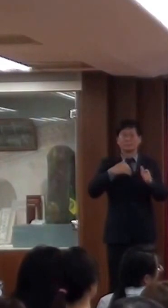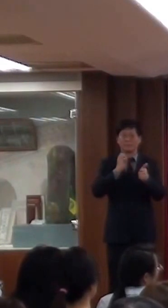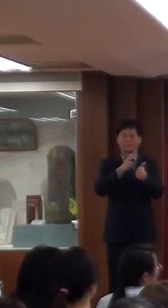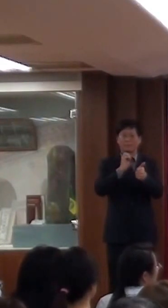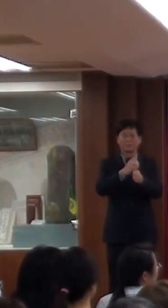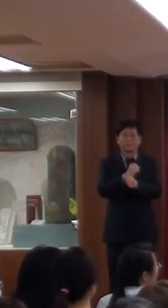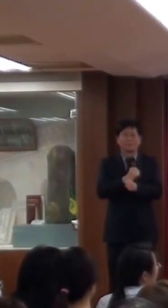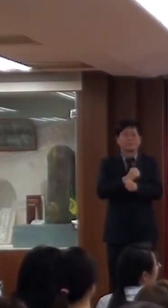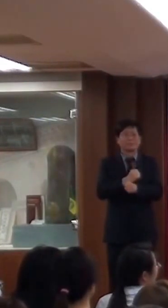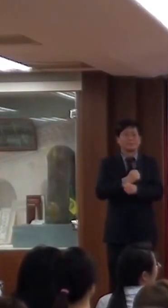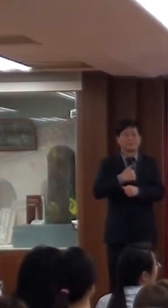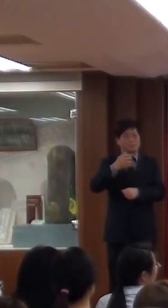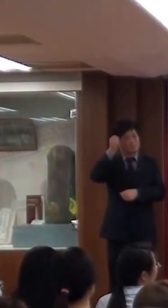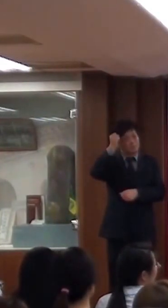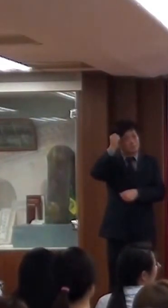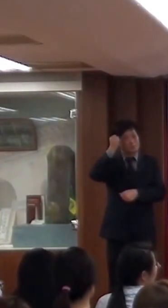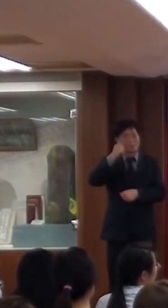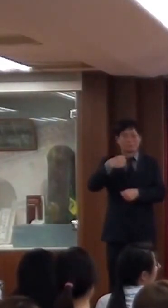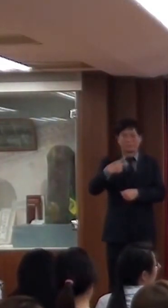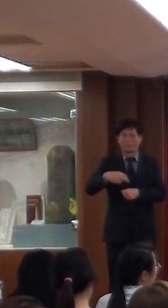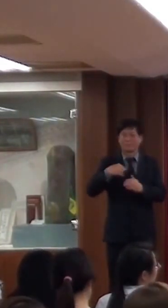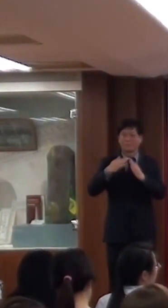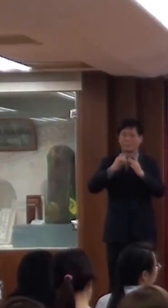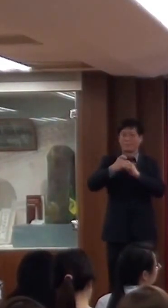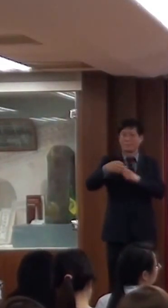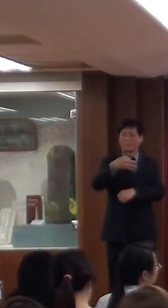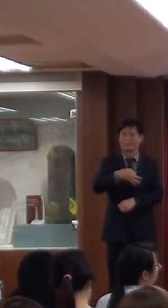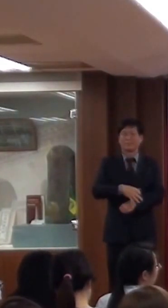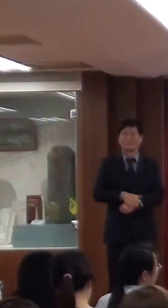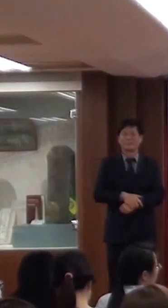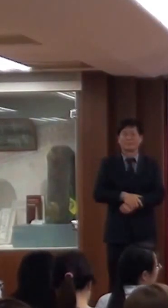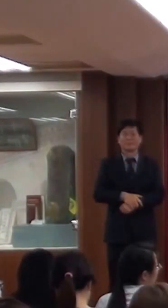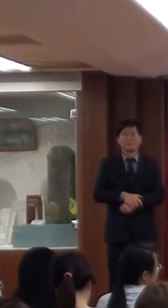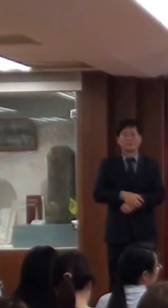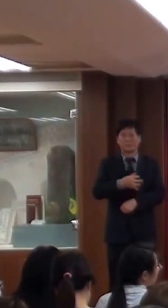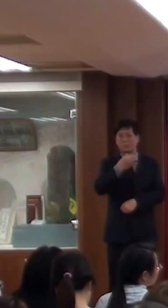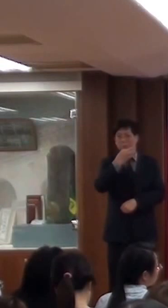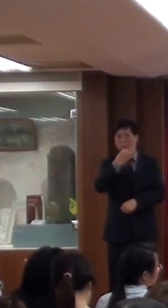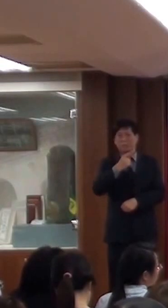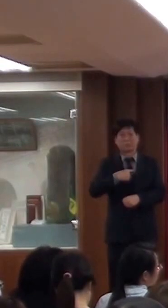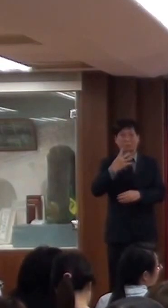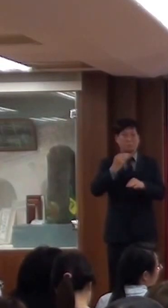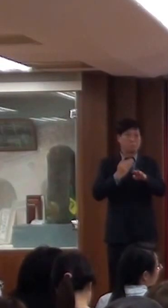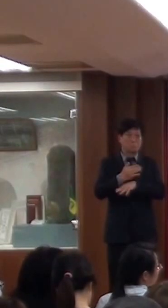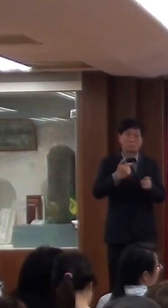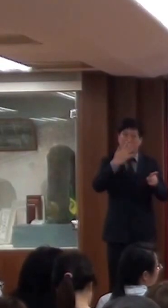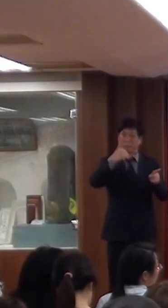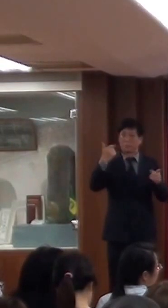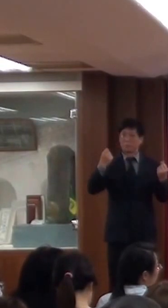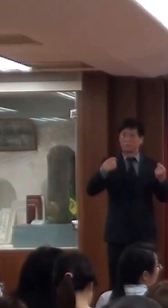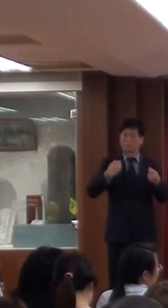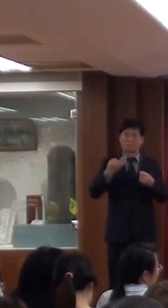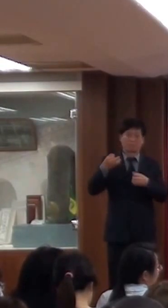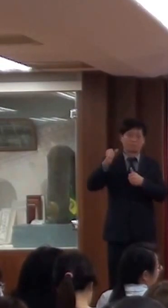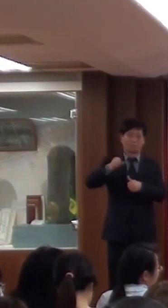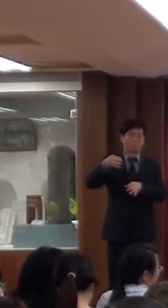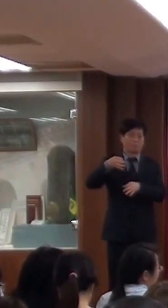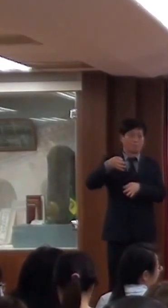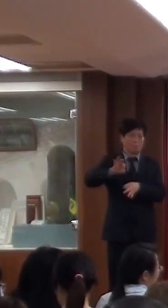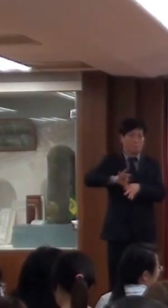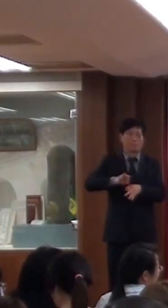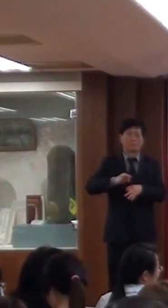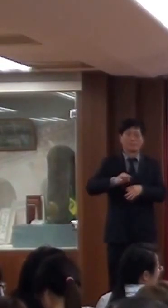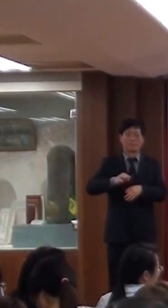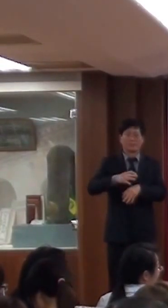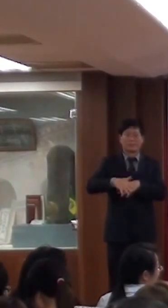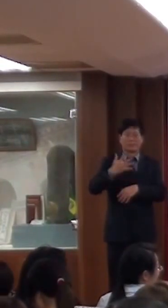醒大家哦，希望大家一定要记得来缴纳我们的房屋税哦，以免会这个重蹈我们彤彤哥的这个覆辙，心里面的痛